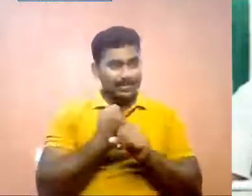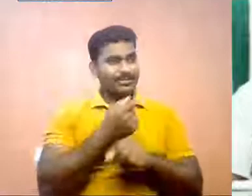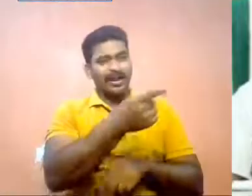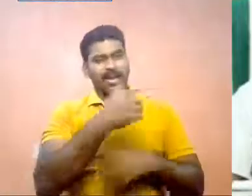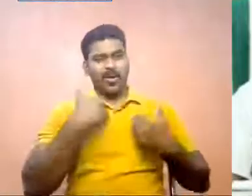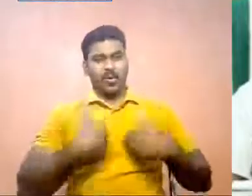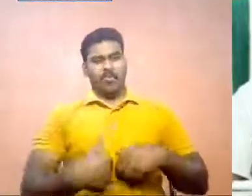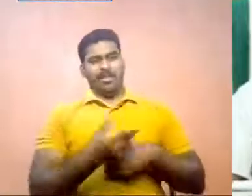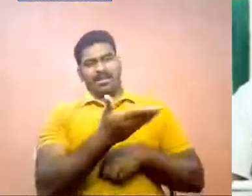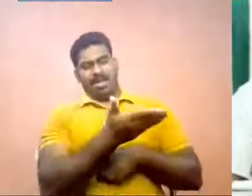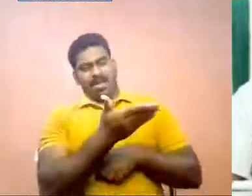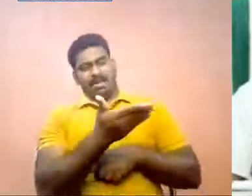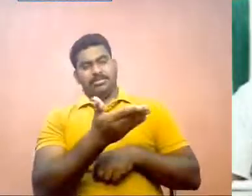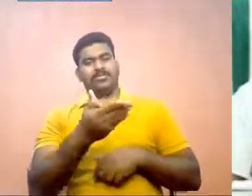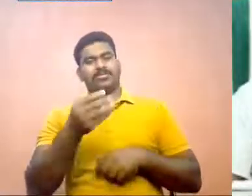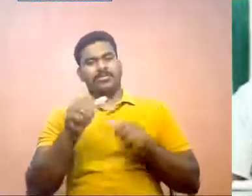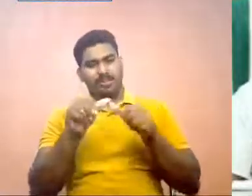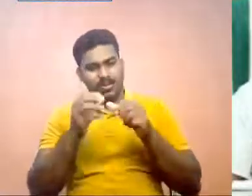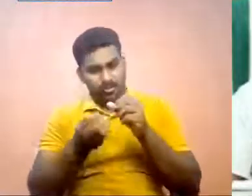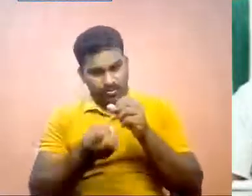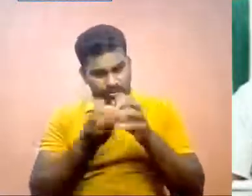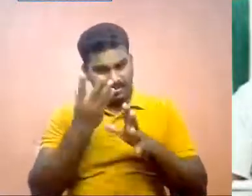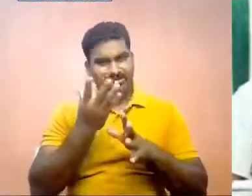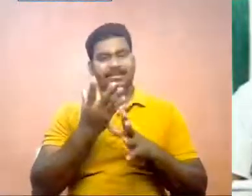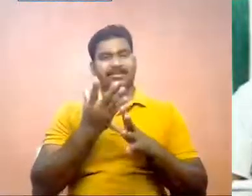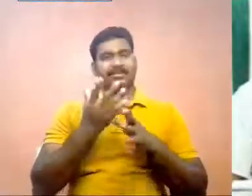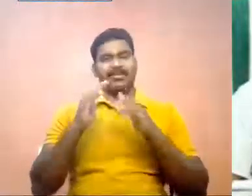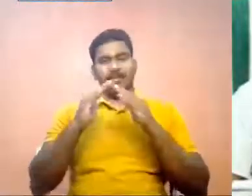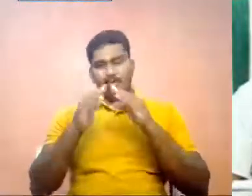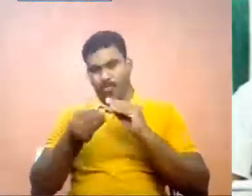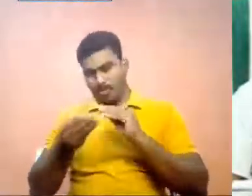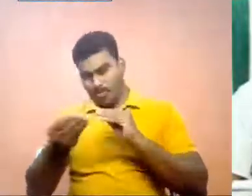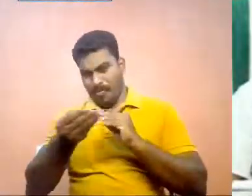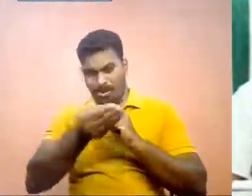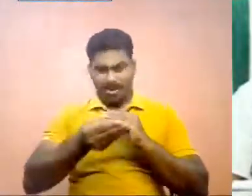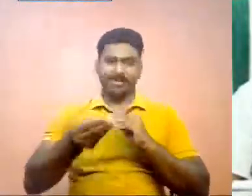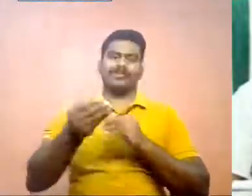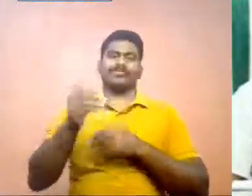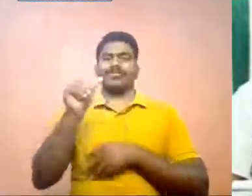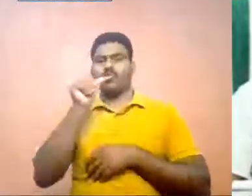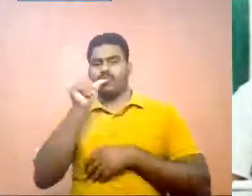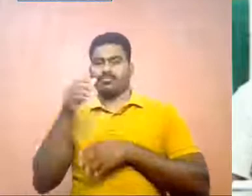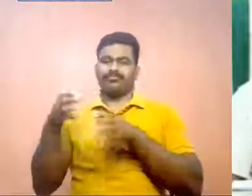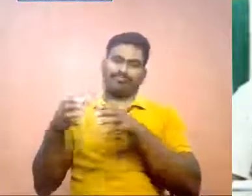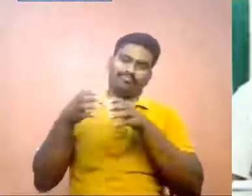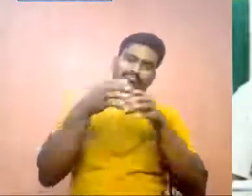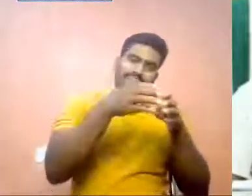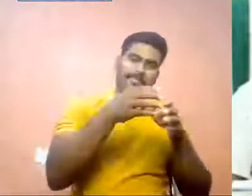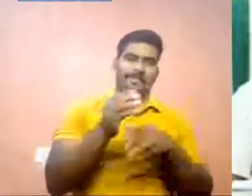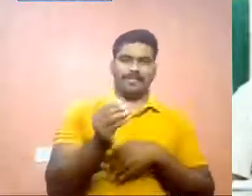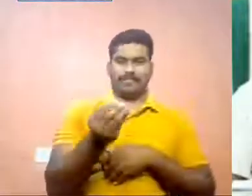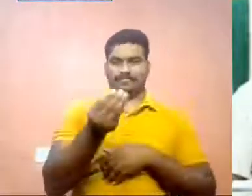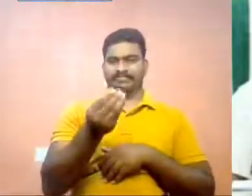റെസിഡൻസ് അസോസിയേഷനുകളുടെ ഭാഗത്ത് നിന്ന് ഉണ്ടാകണമെന്ന് ഈ ഘട്ടത്തിൽ അഭ്യർത്ഥിക്കുകയാണ്.